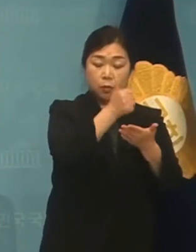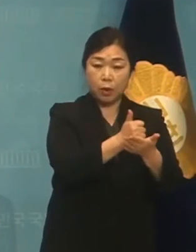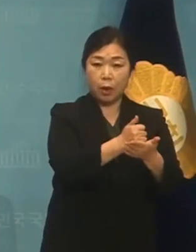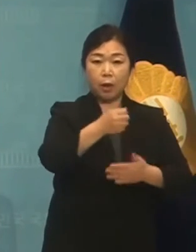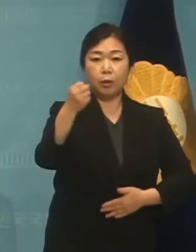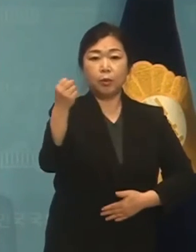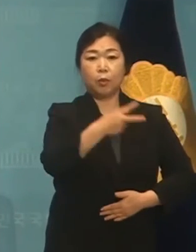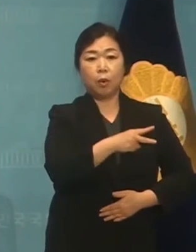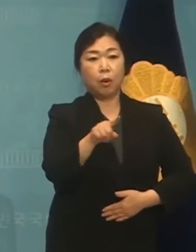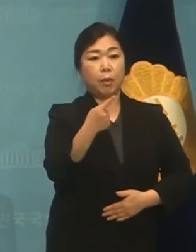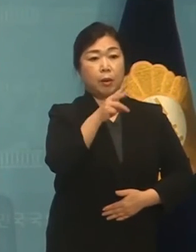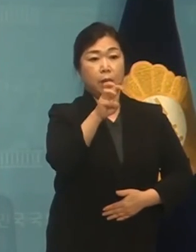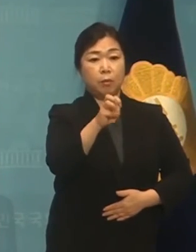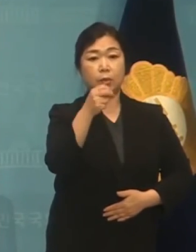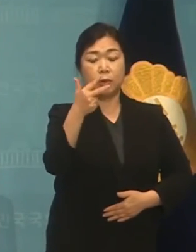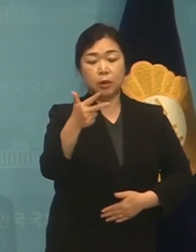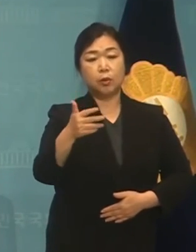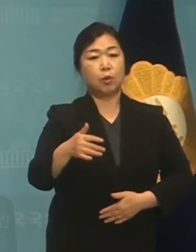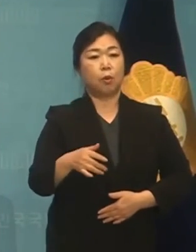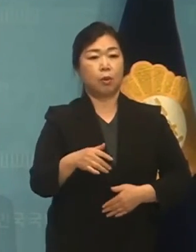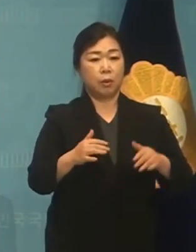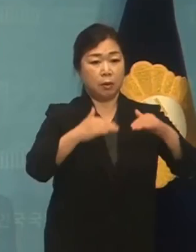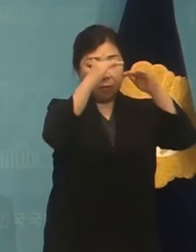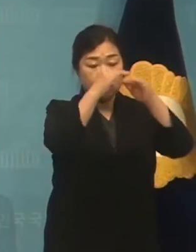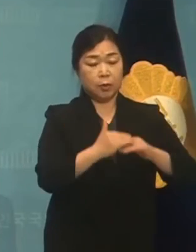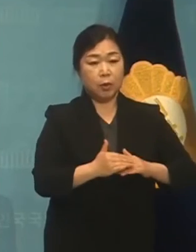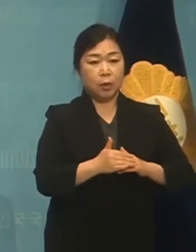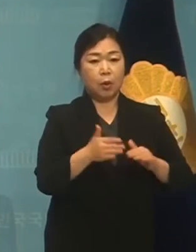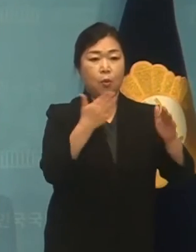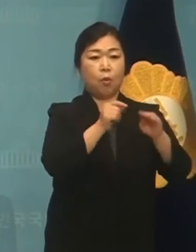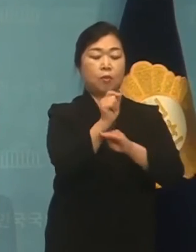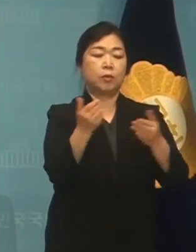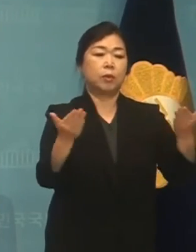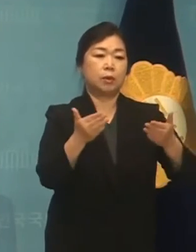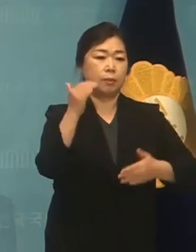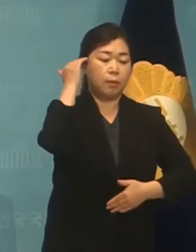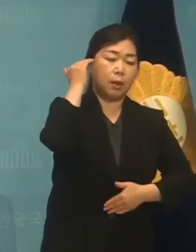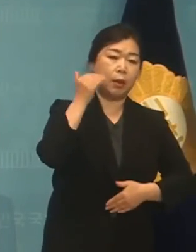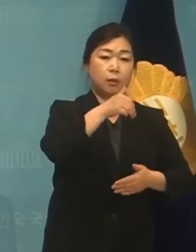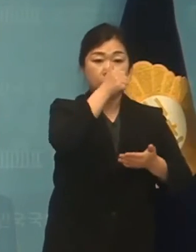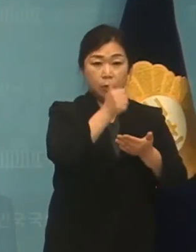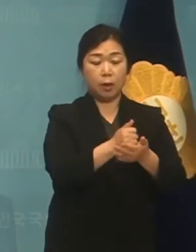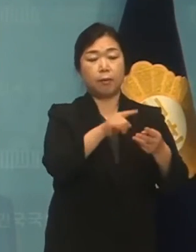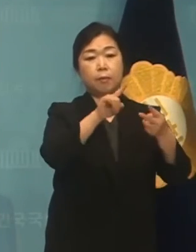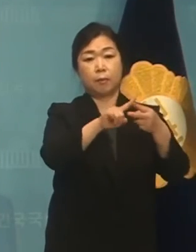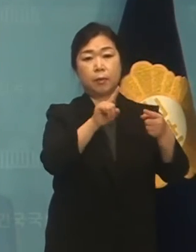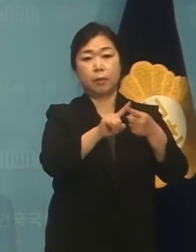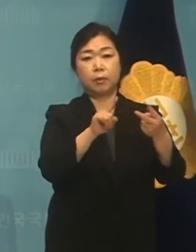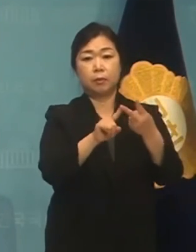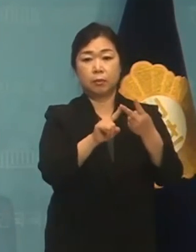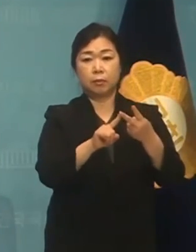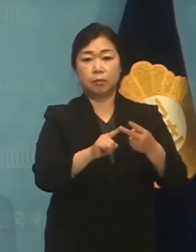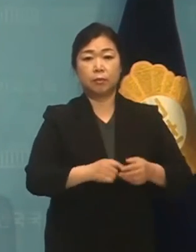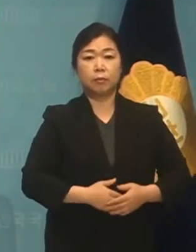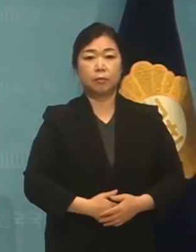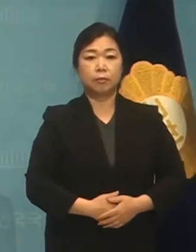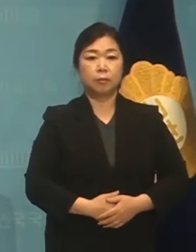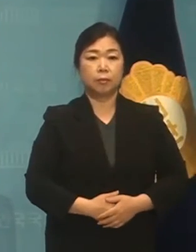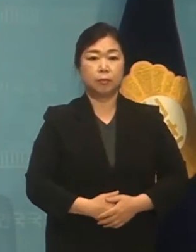그리고 137조 위계에 의한 공무집행방해죄도 해당합니다.